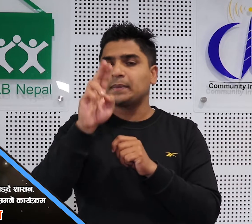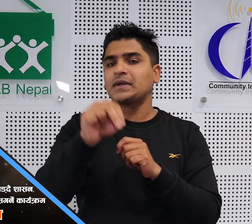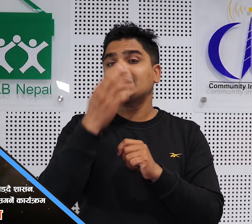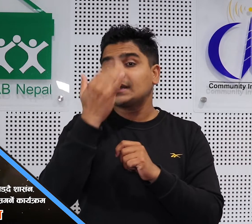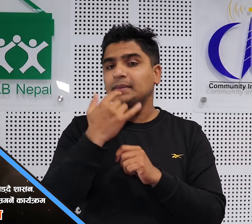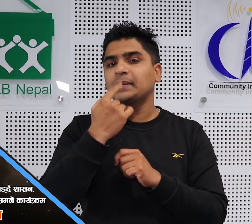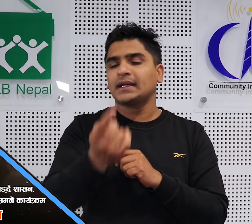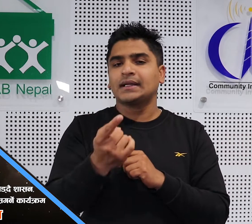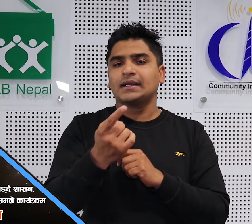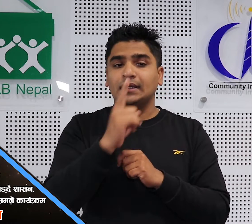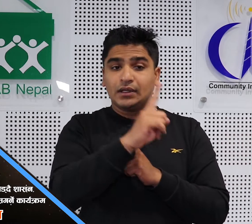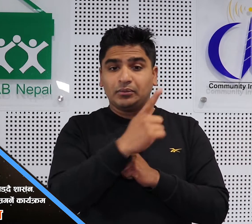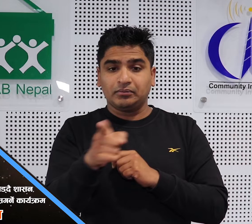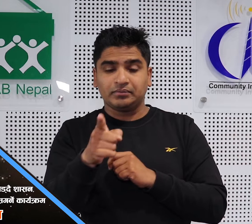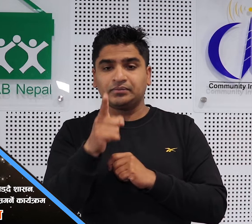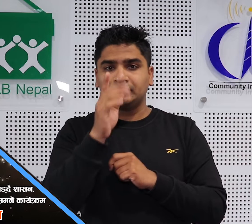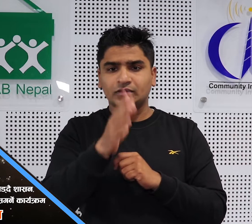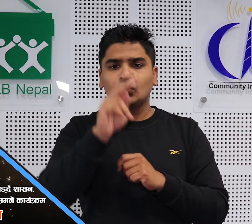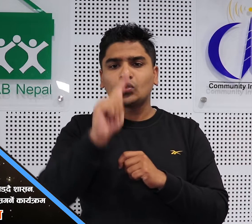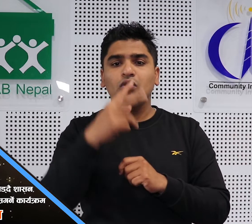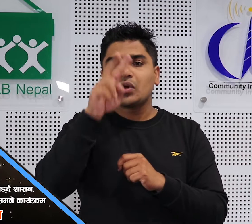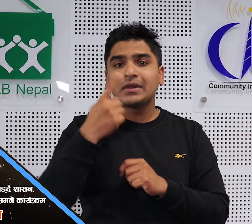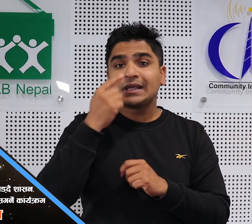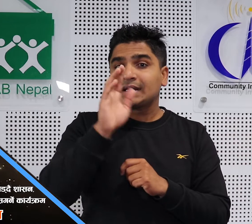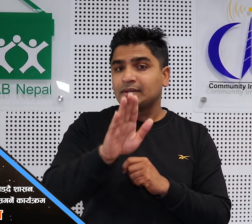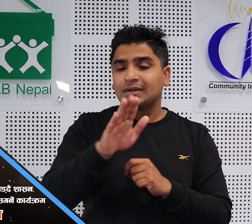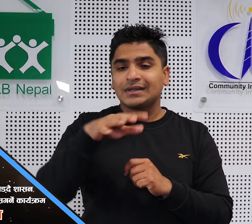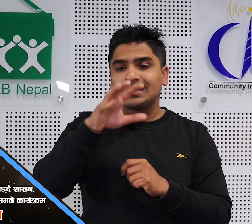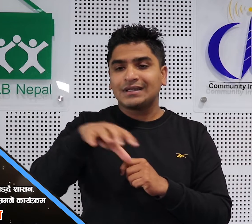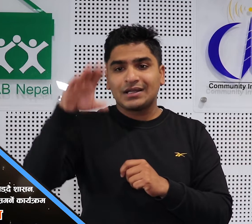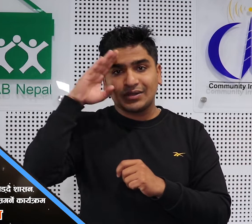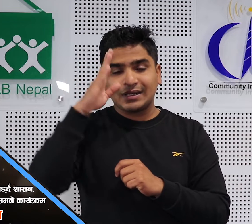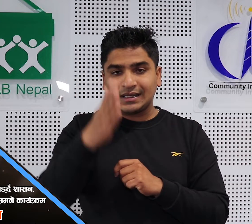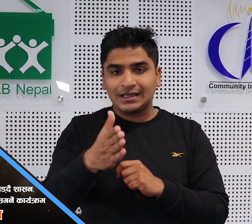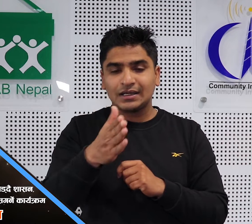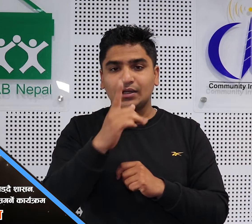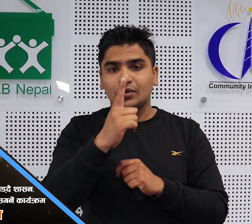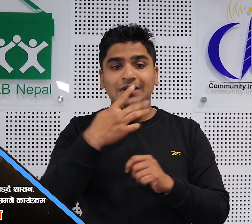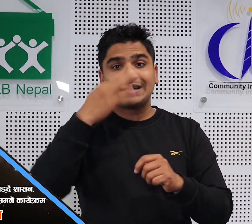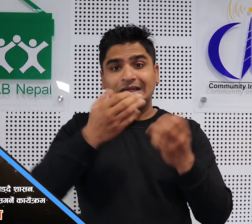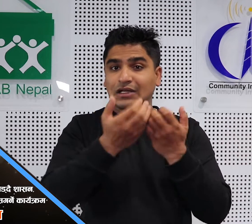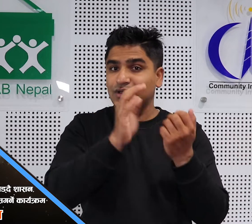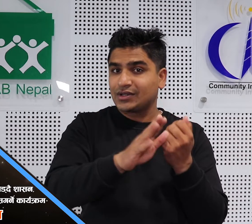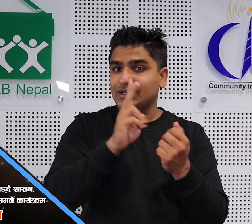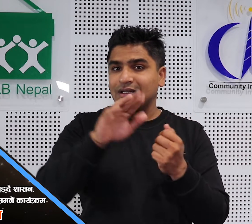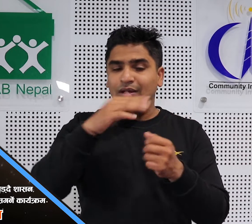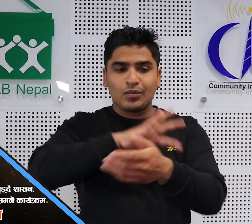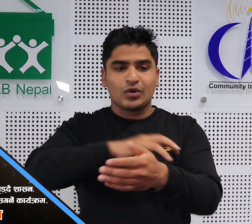किनकि अब एउटाले कस्तो अवस्था देखिएको छ भन्दाखेरि स्थानीय तहको सरकारले एउटा निर्णय गर्छ, त्यसलाई प्रदेश सरकारले मान्यता